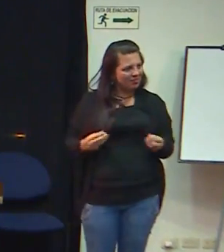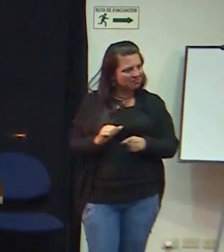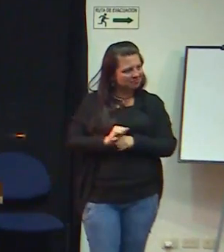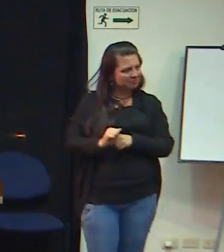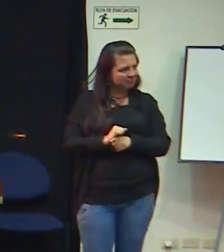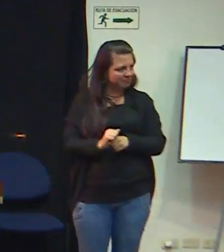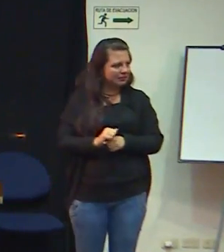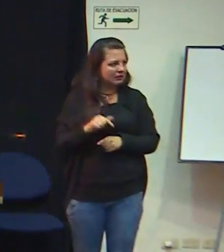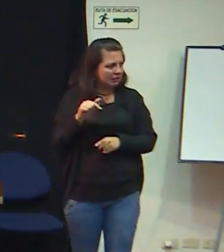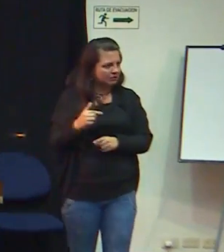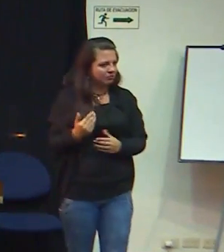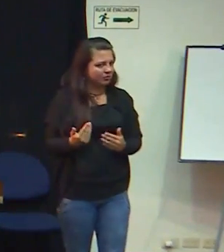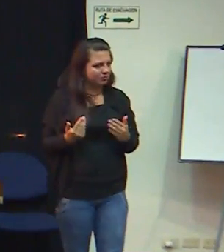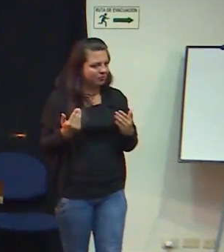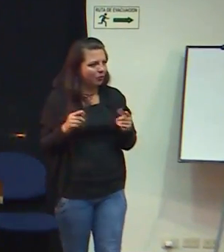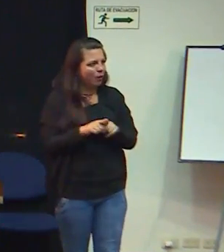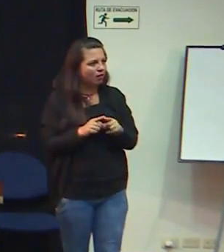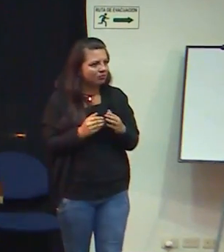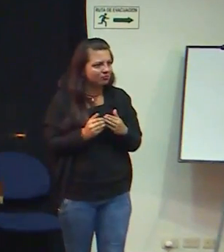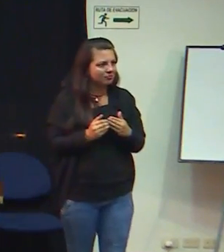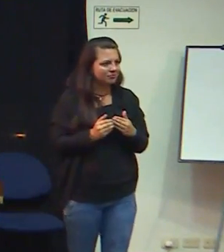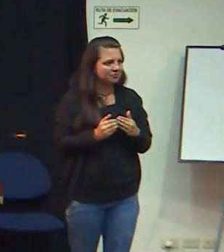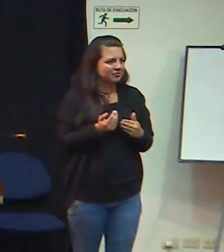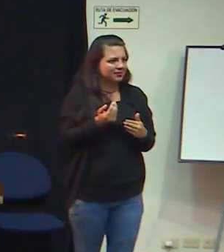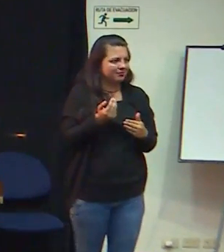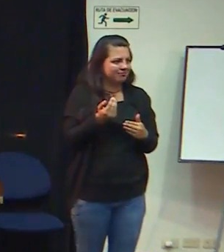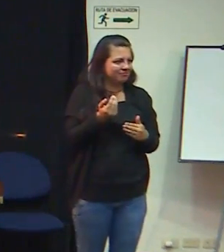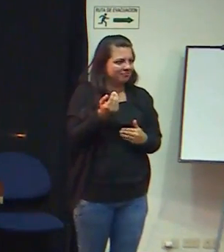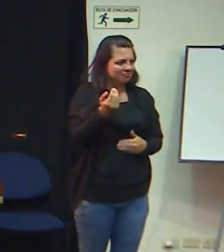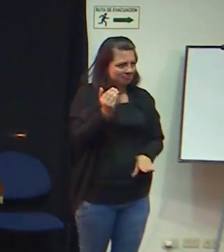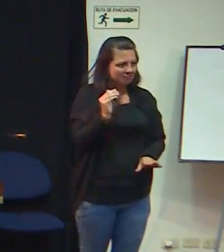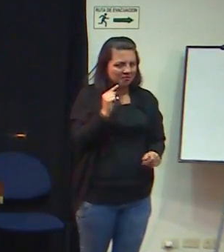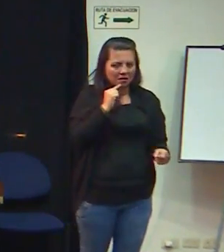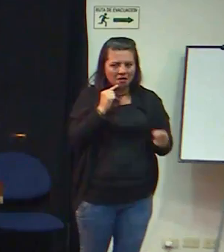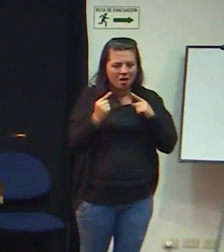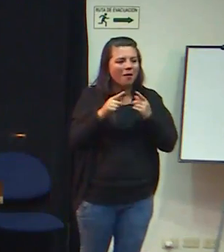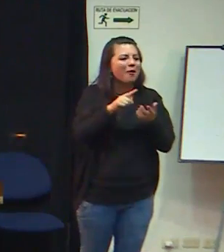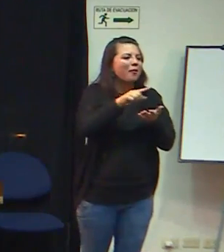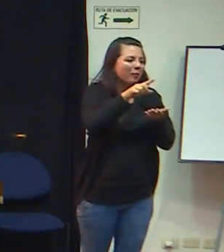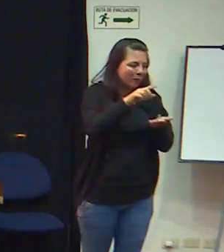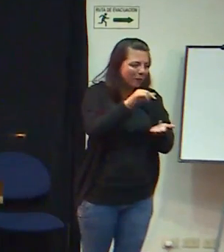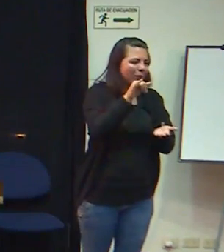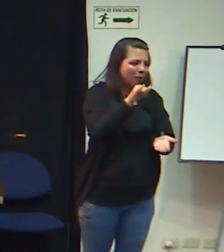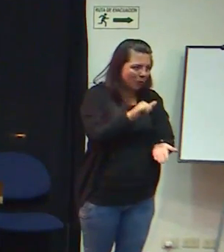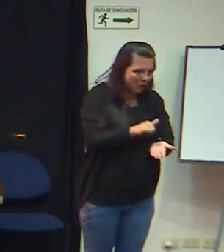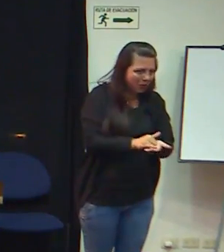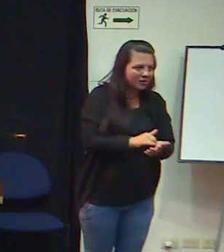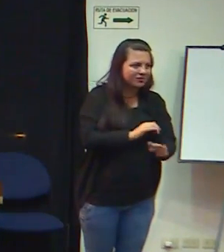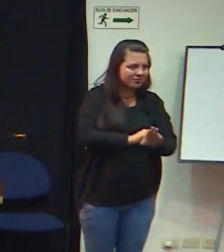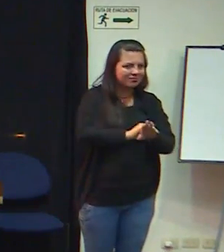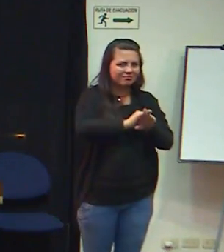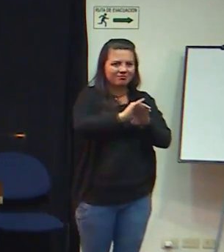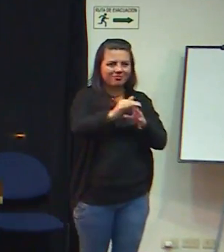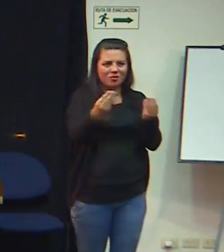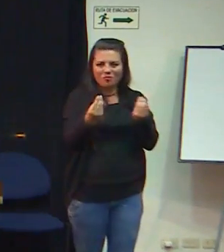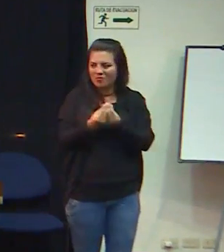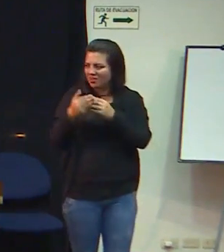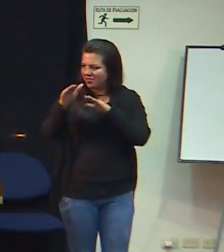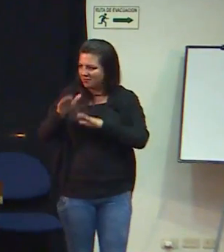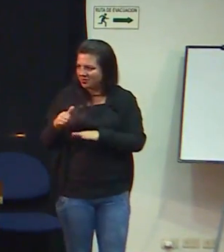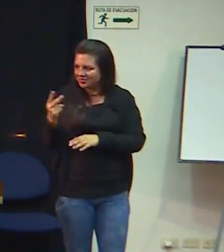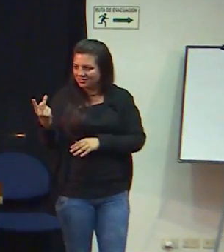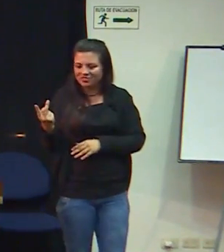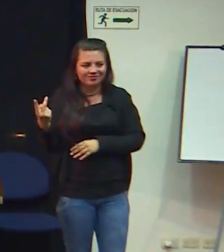eso. Estamos empezando estos diálogos, por eso quisimos pues que vinieran los compañeros